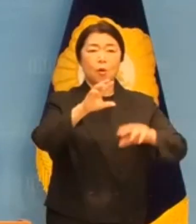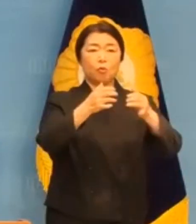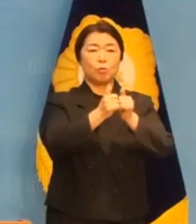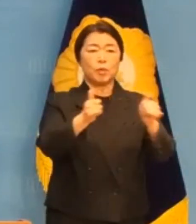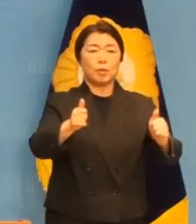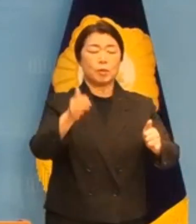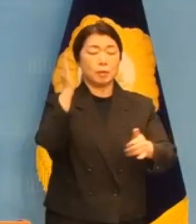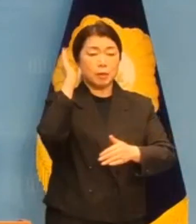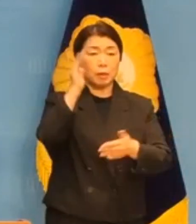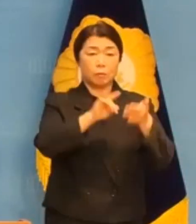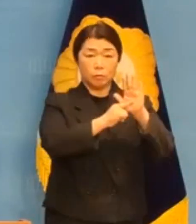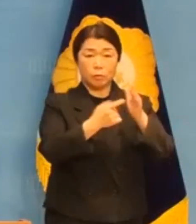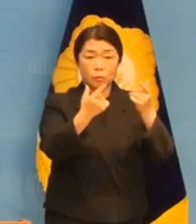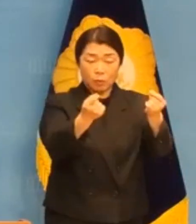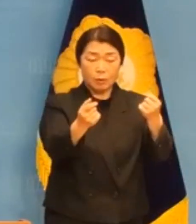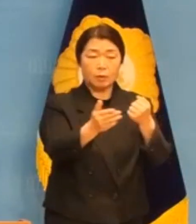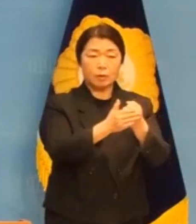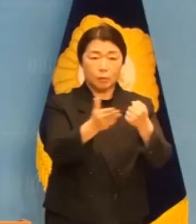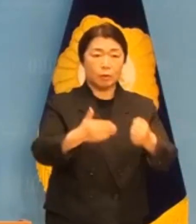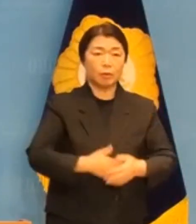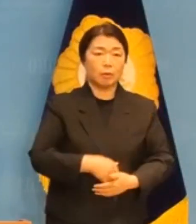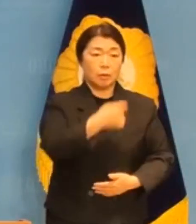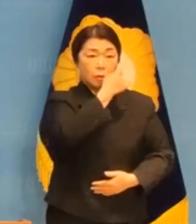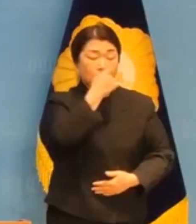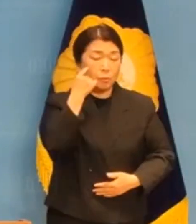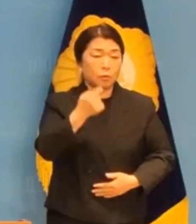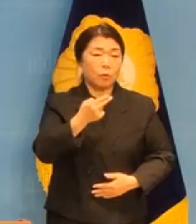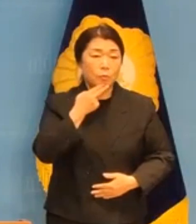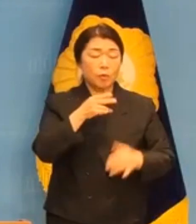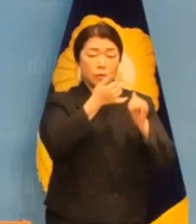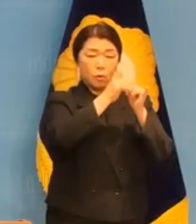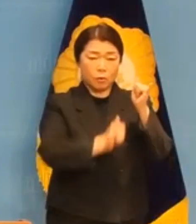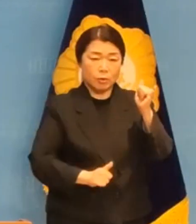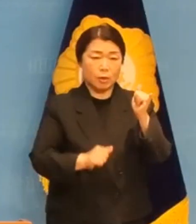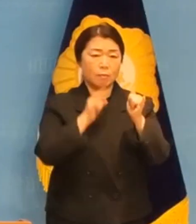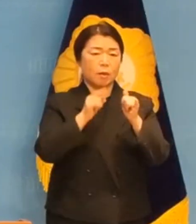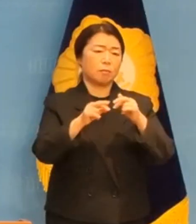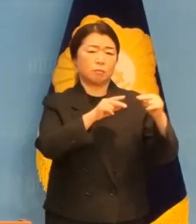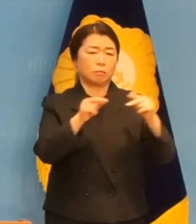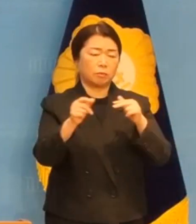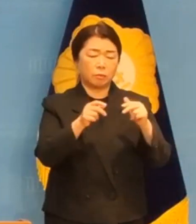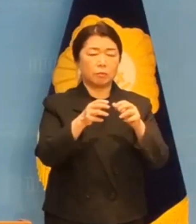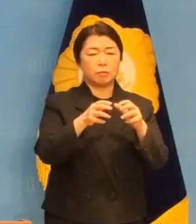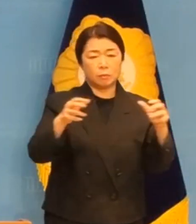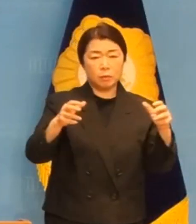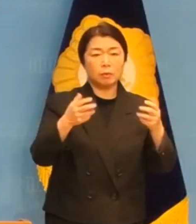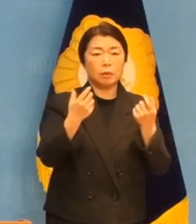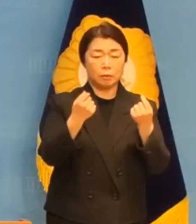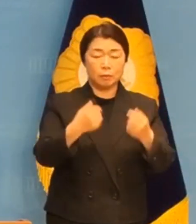역사 논쟁을 국정으로 끌어들인 데 대한 비판을 피하기 어렵습니다.